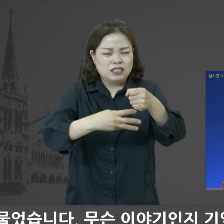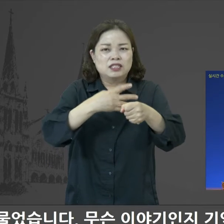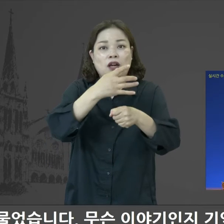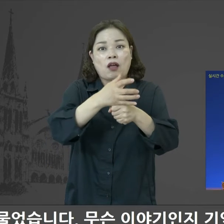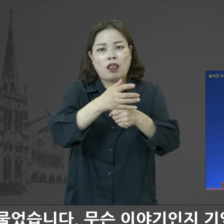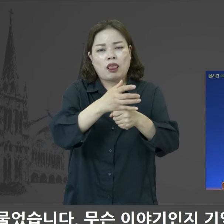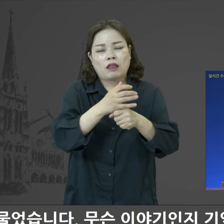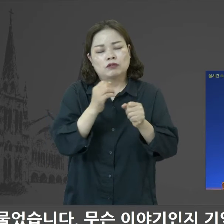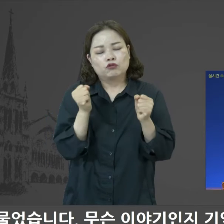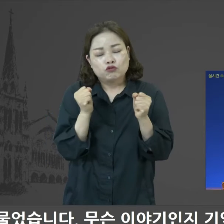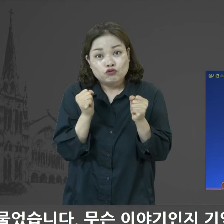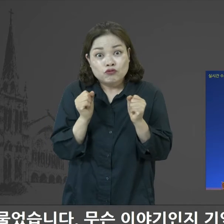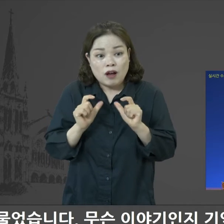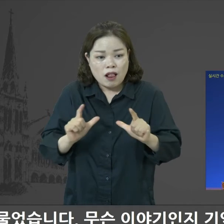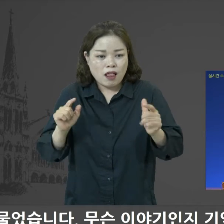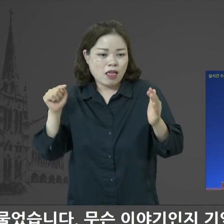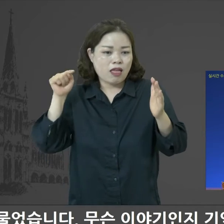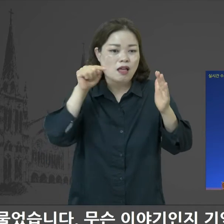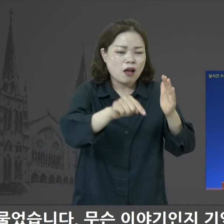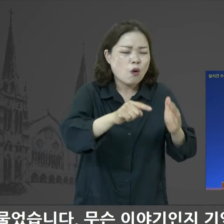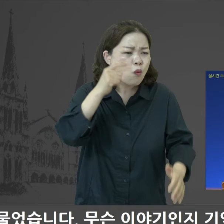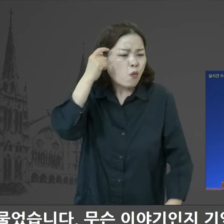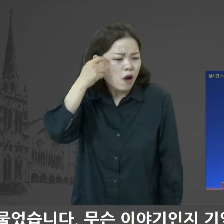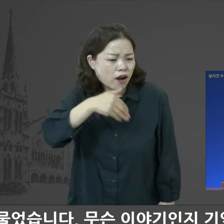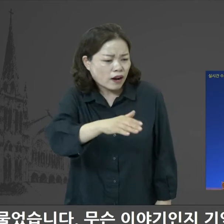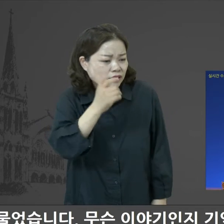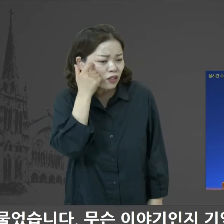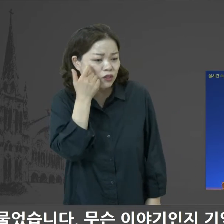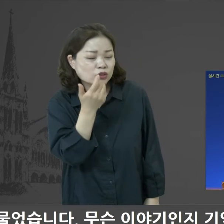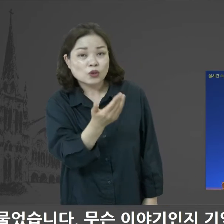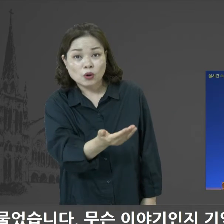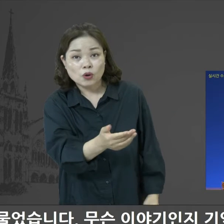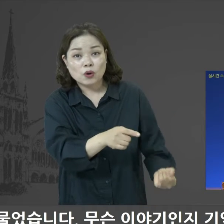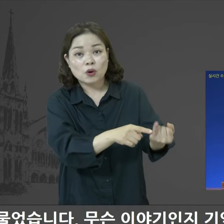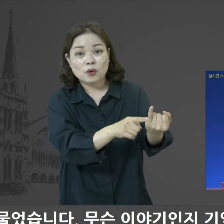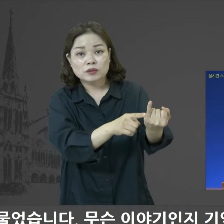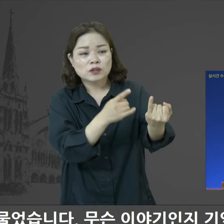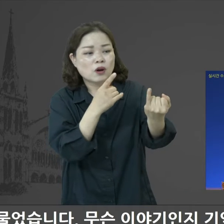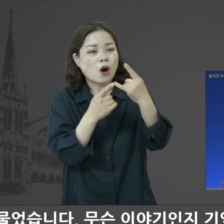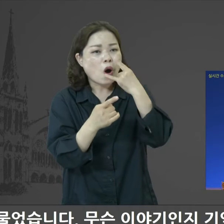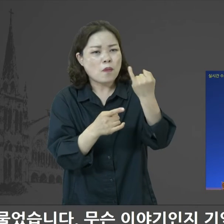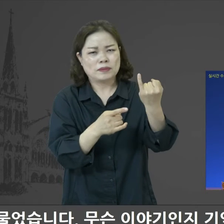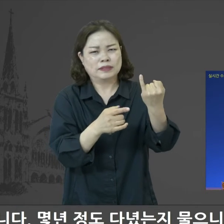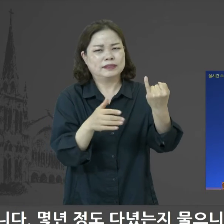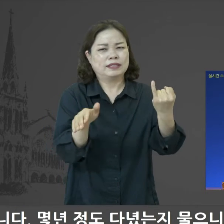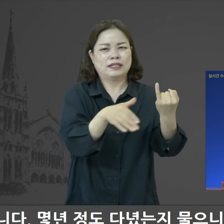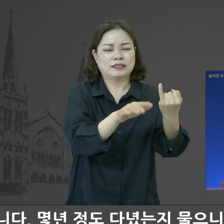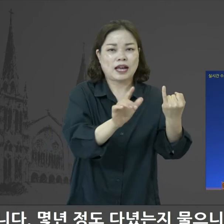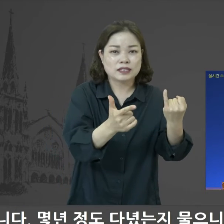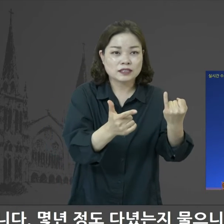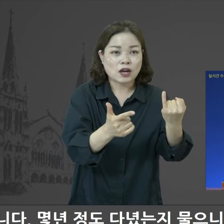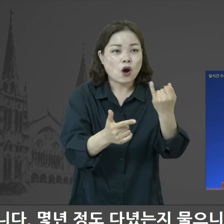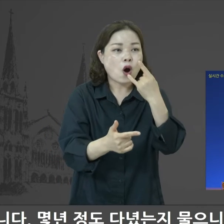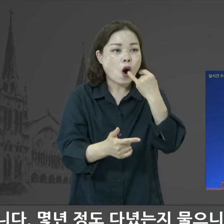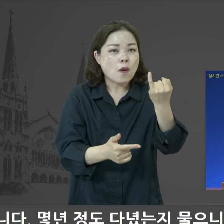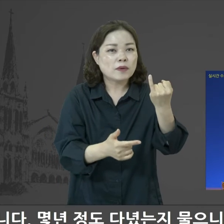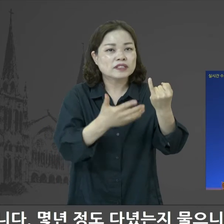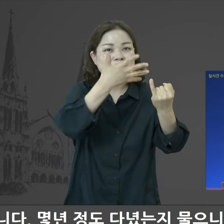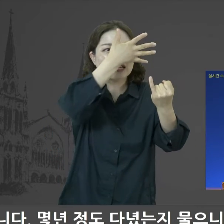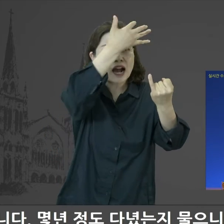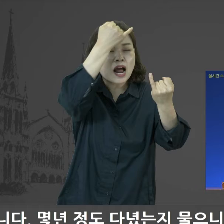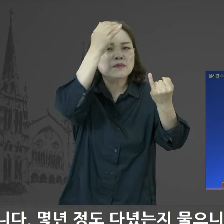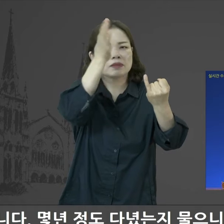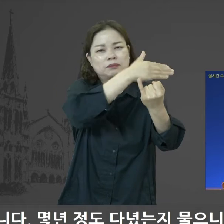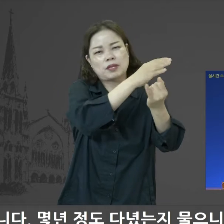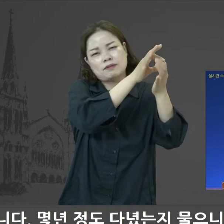거예요. 그 추운 날. 근데 왜 다니셨습니까? 라고 여쭤보니까 저희 어머니만 다닌 것이 아니고 저희 어머니 위에 할머니